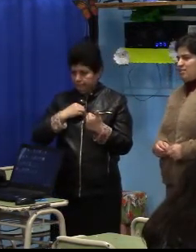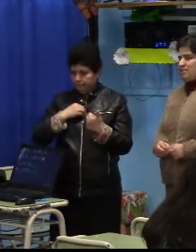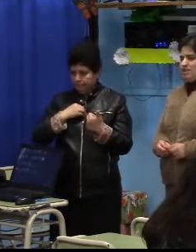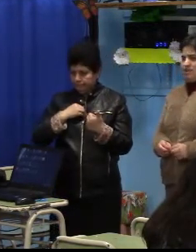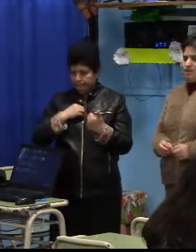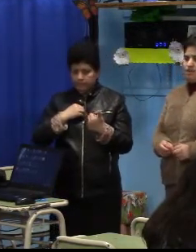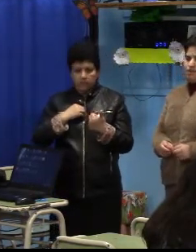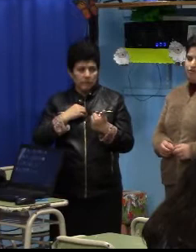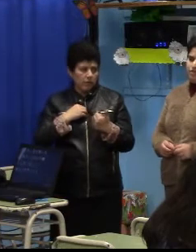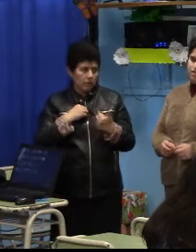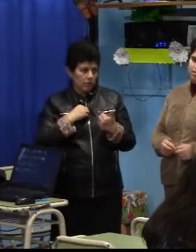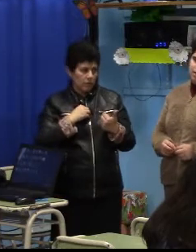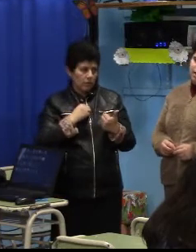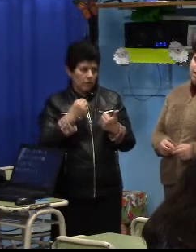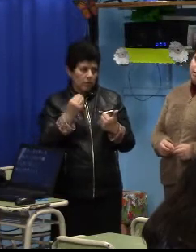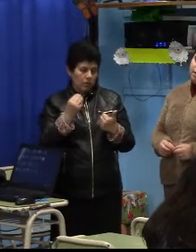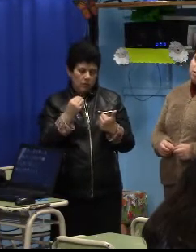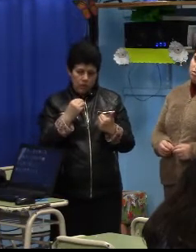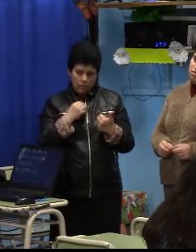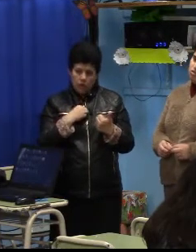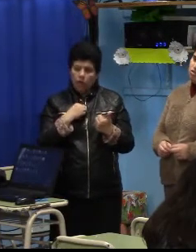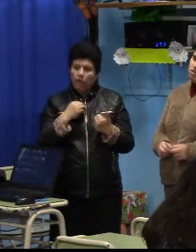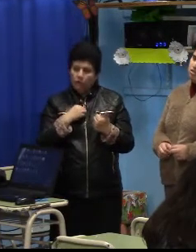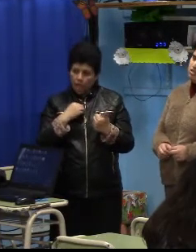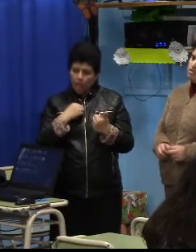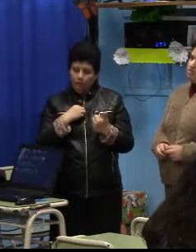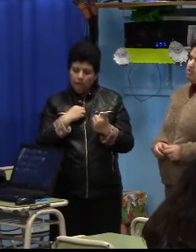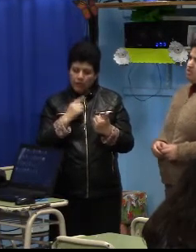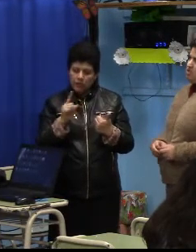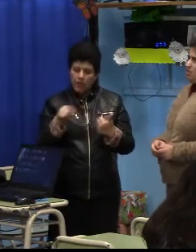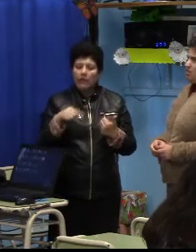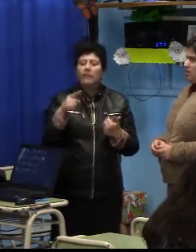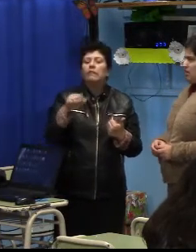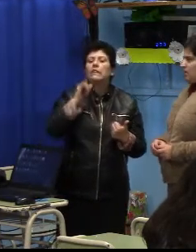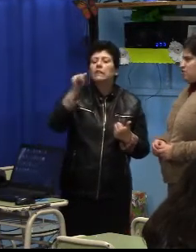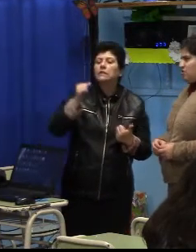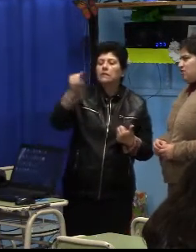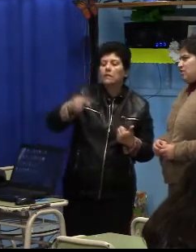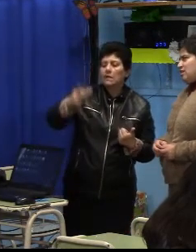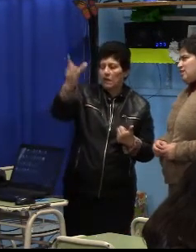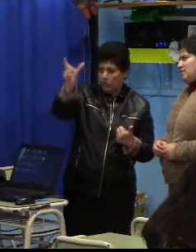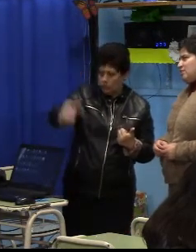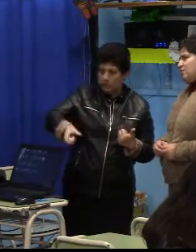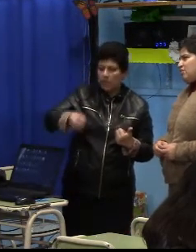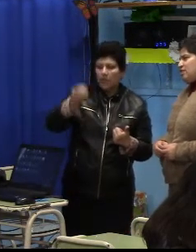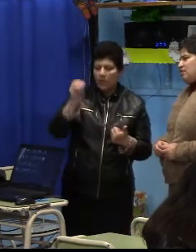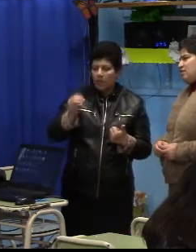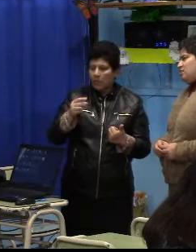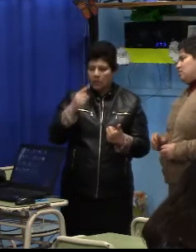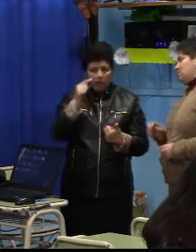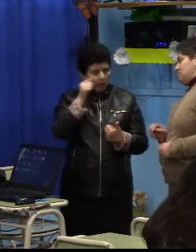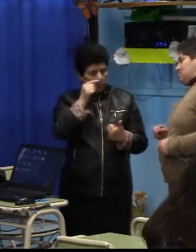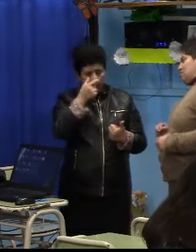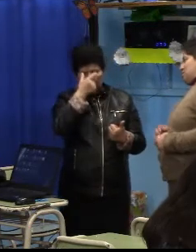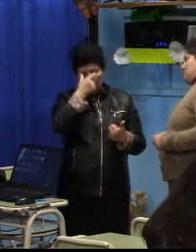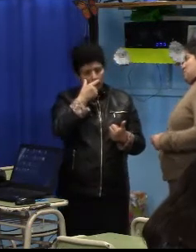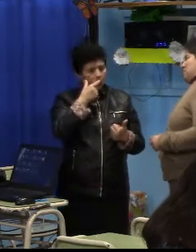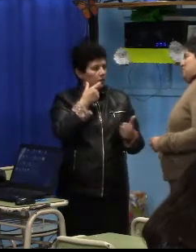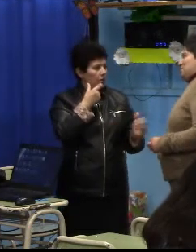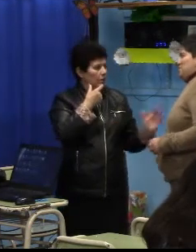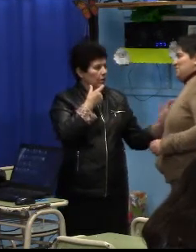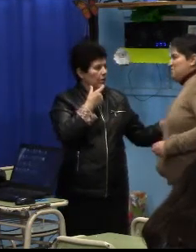confianza, enfatizarle a la persona dos cosas. Que esto es temporal.